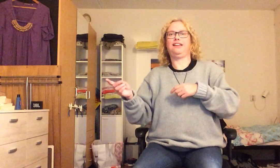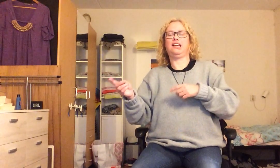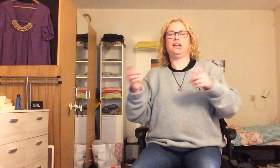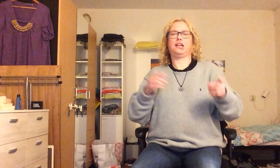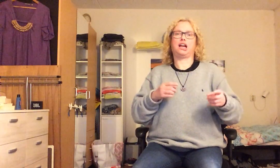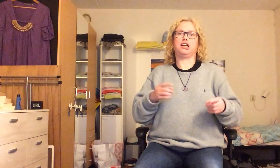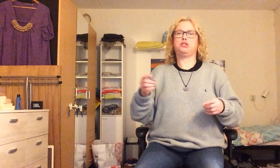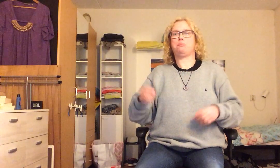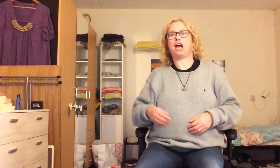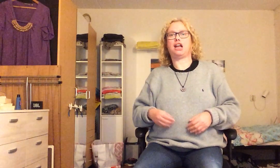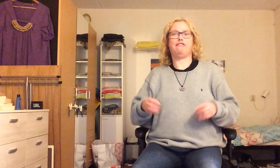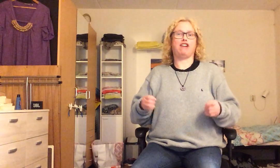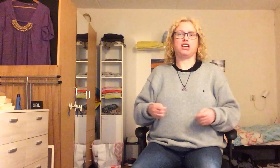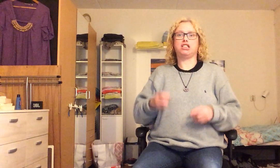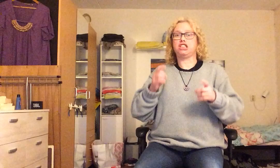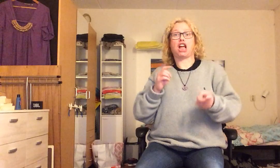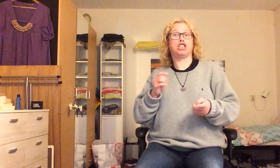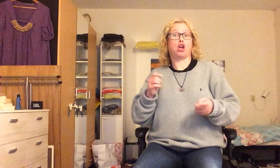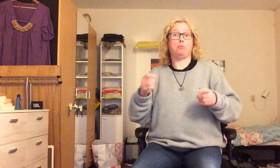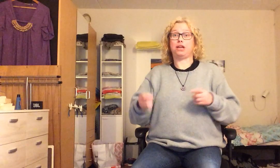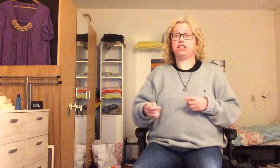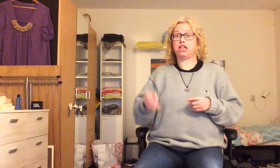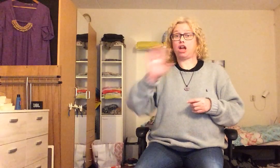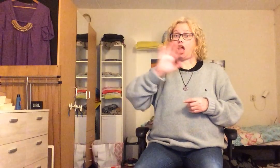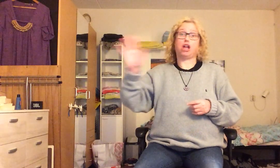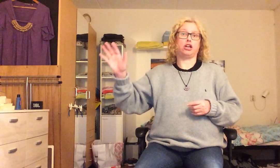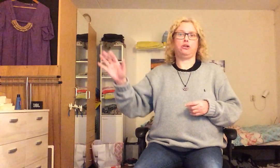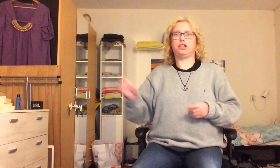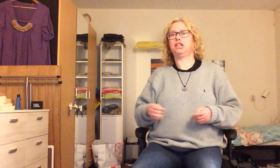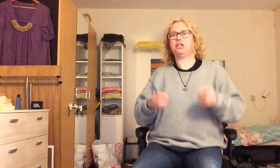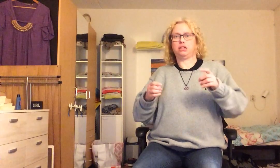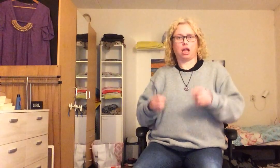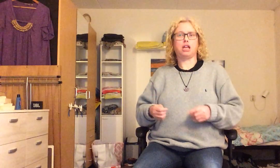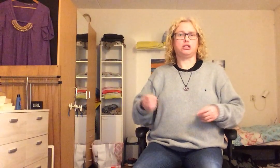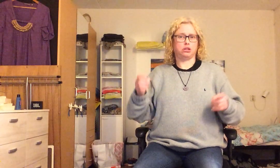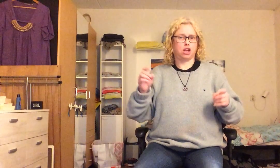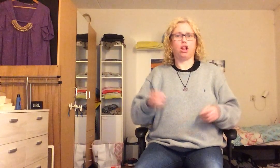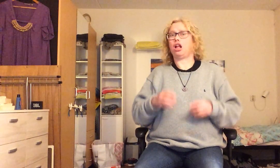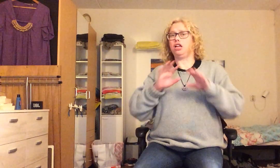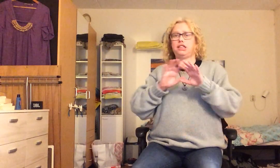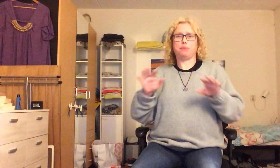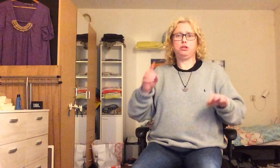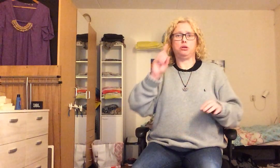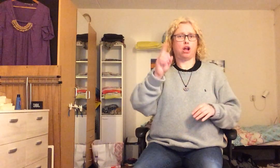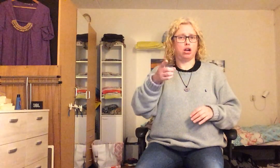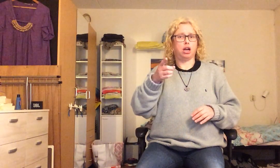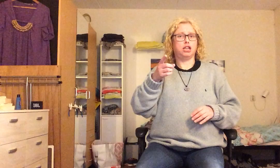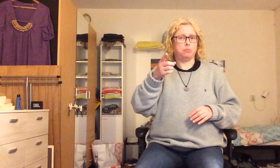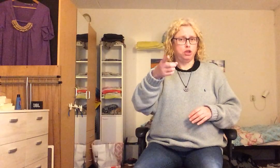Beste suckers, motherfuckers, sons of bitches, older riches, them to owe, them to her, then you